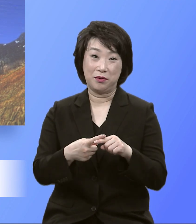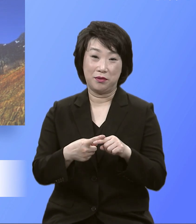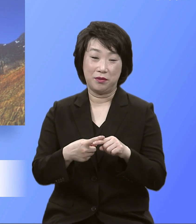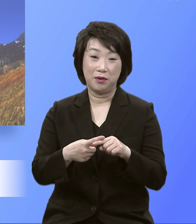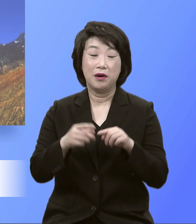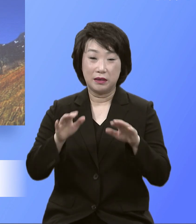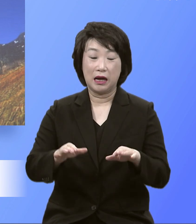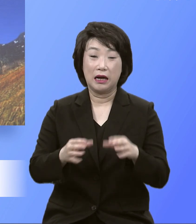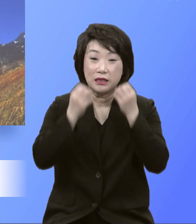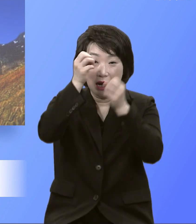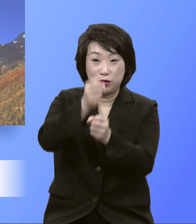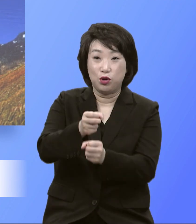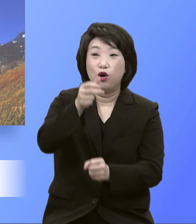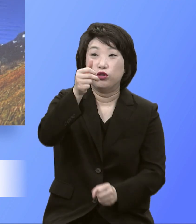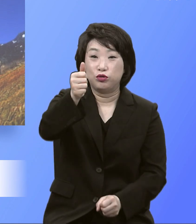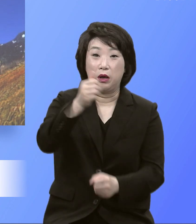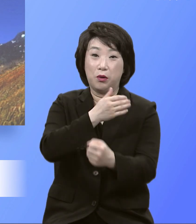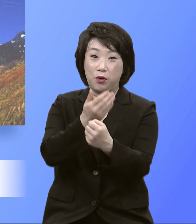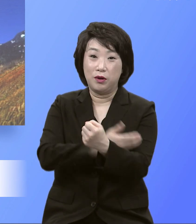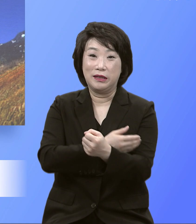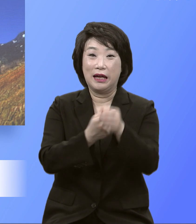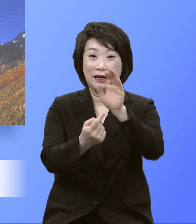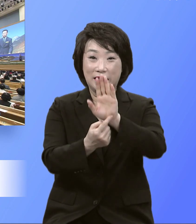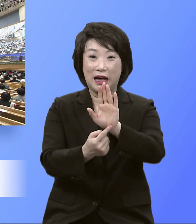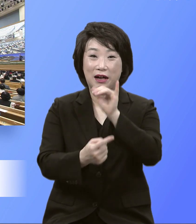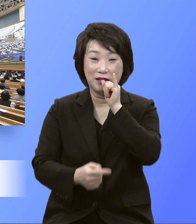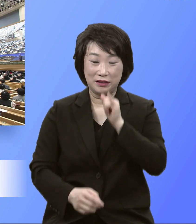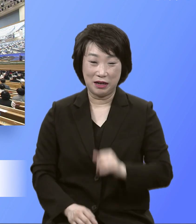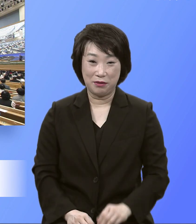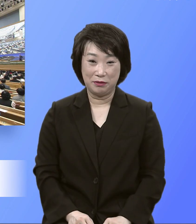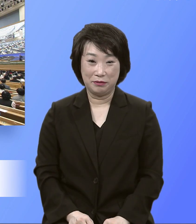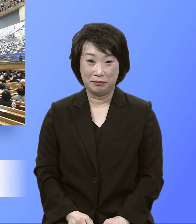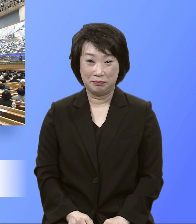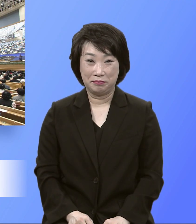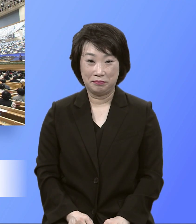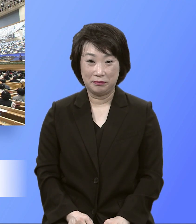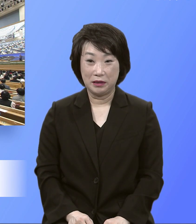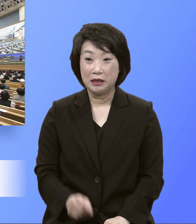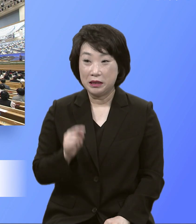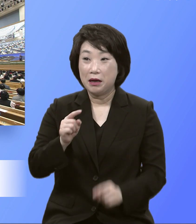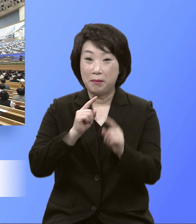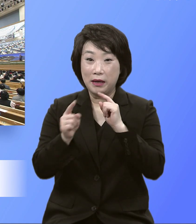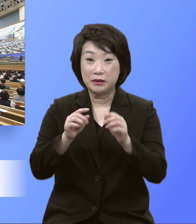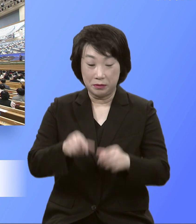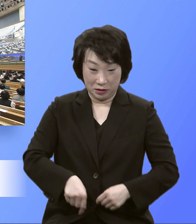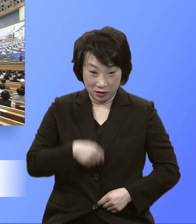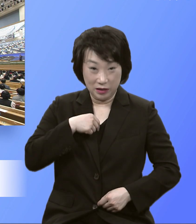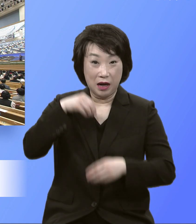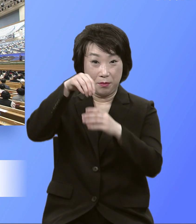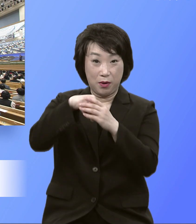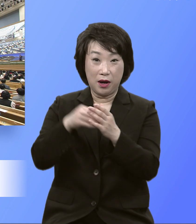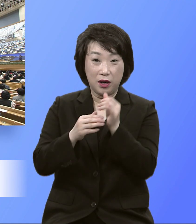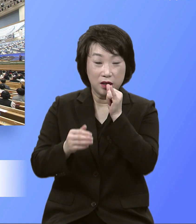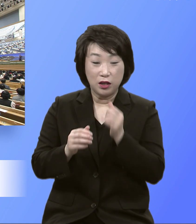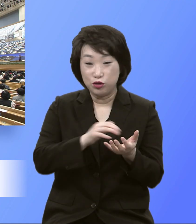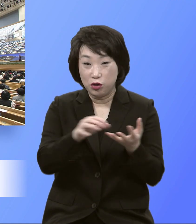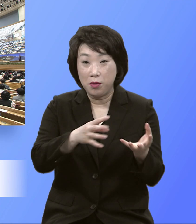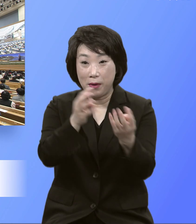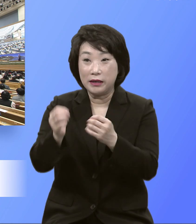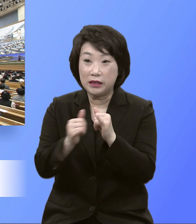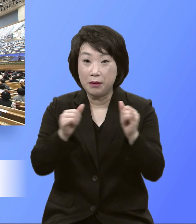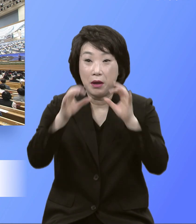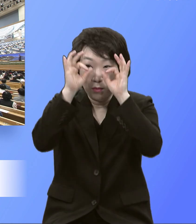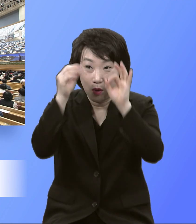똑같이 창조자의 권세가 들어있다. 그 말씀에는 의가 있어 수많은 사람이